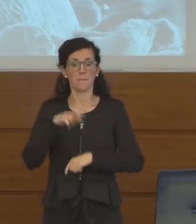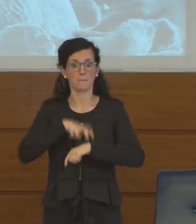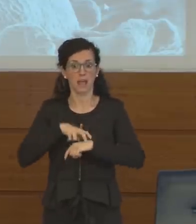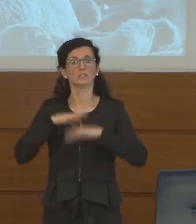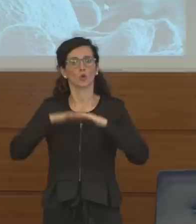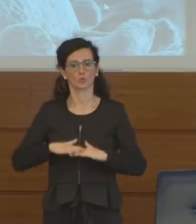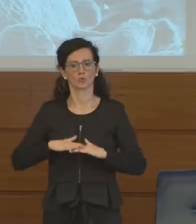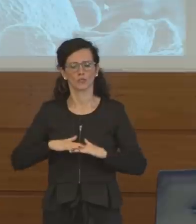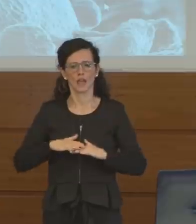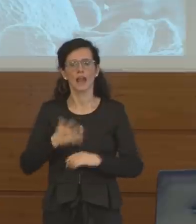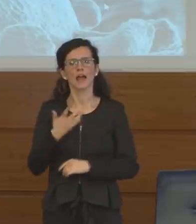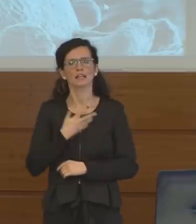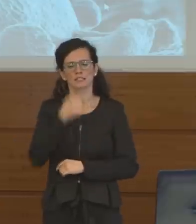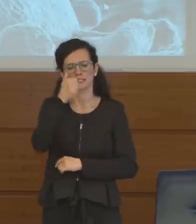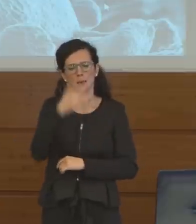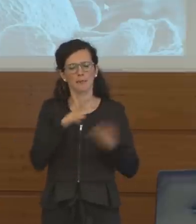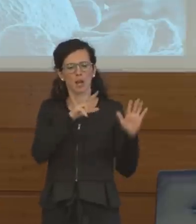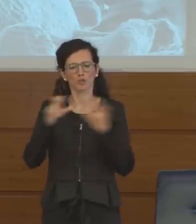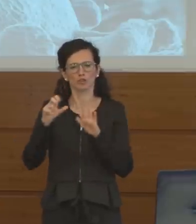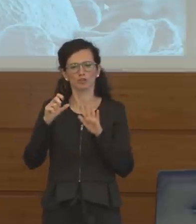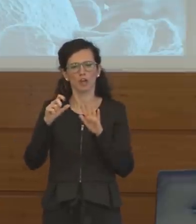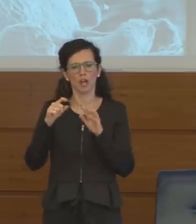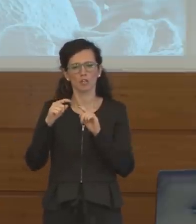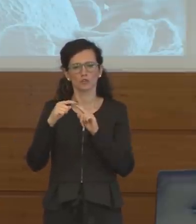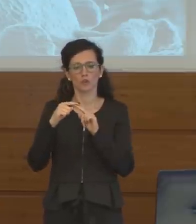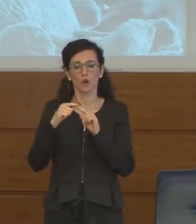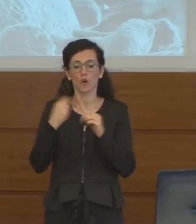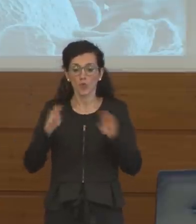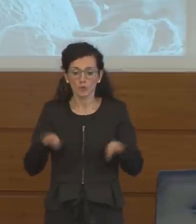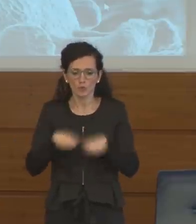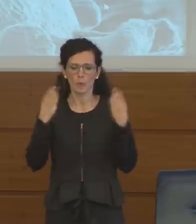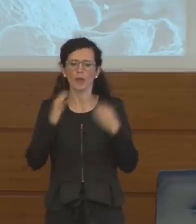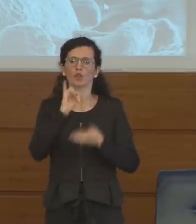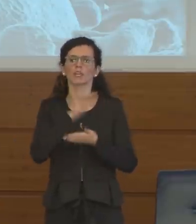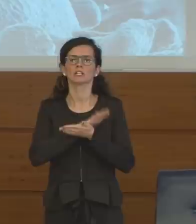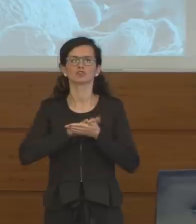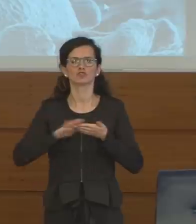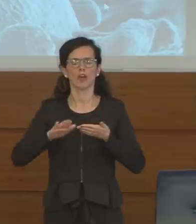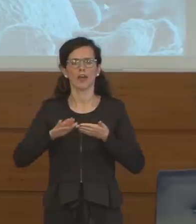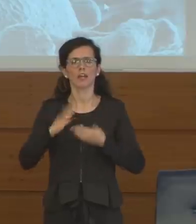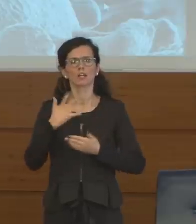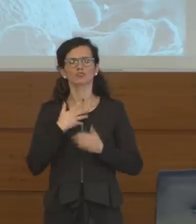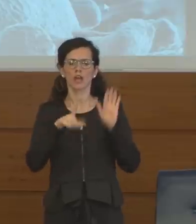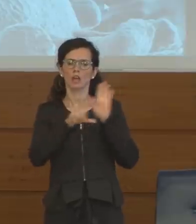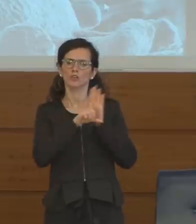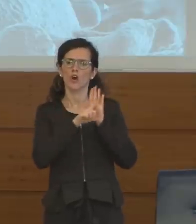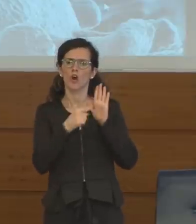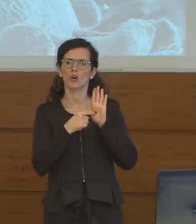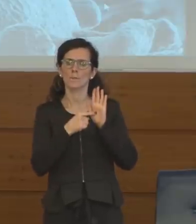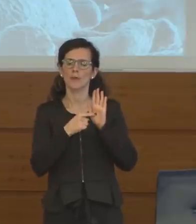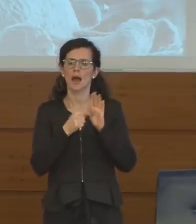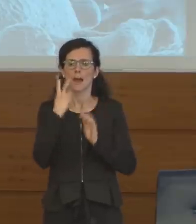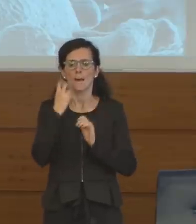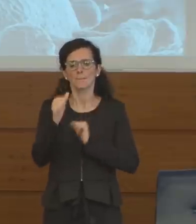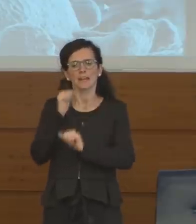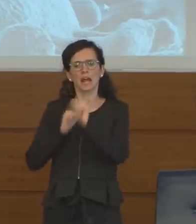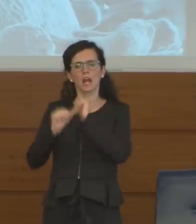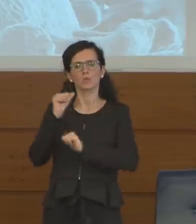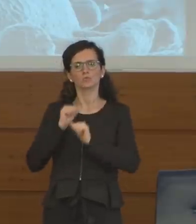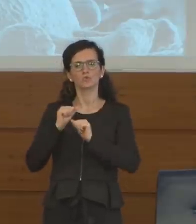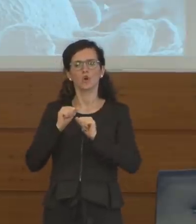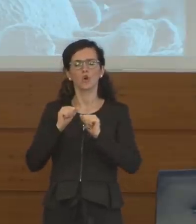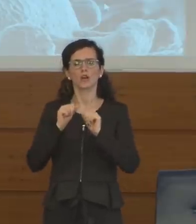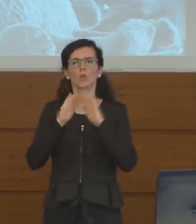esiste dal 1800, da quando è stata scoperta l'igiene, una norma che si chiamano precauzioni universali, cioè